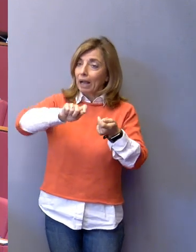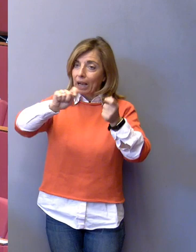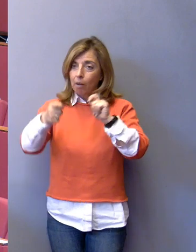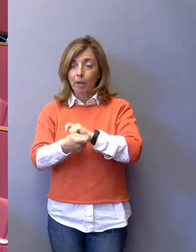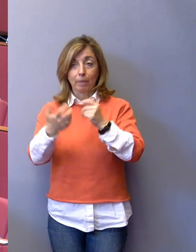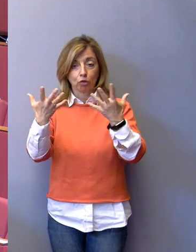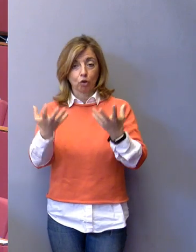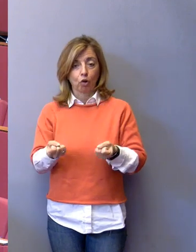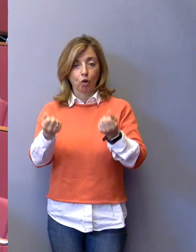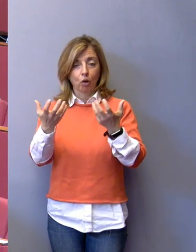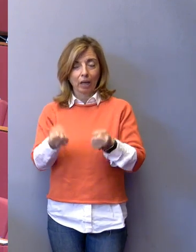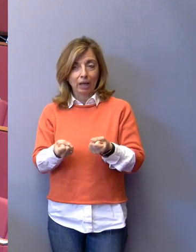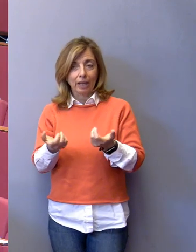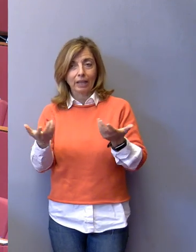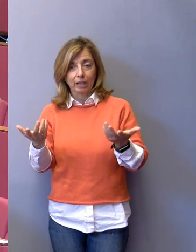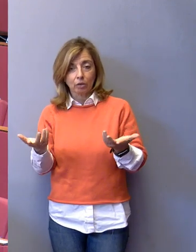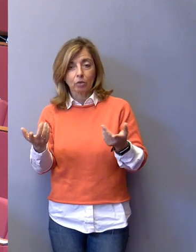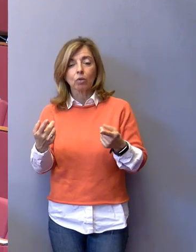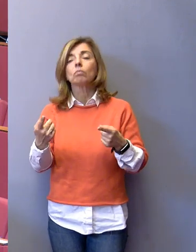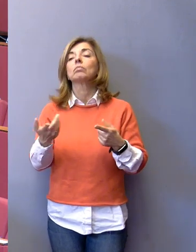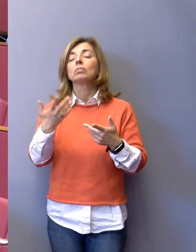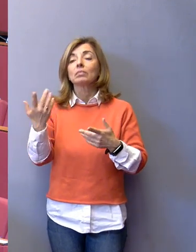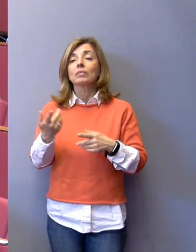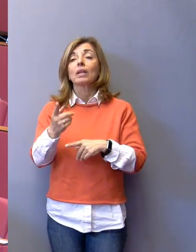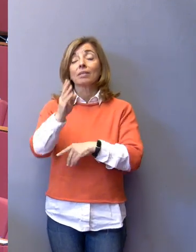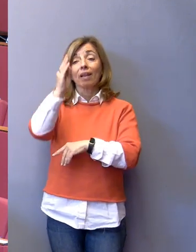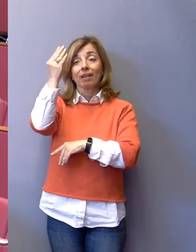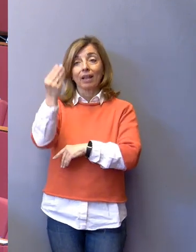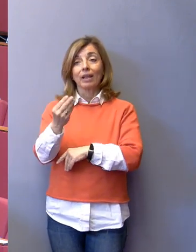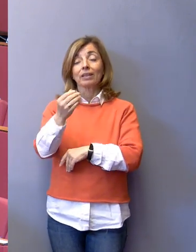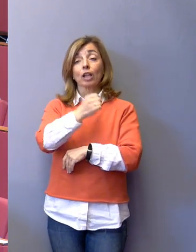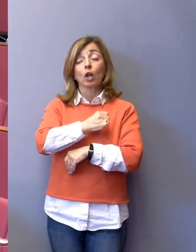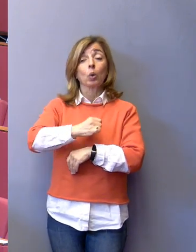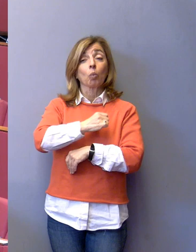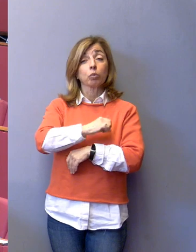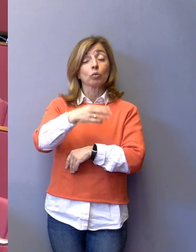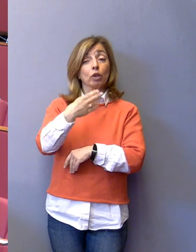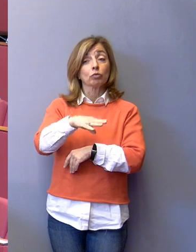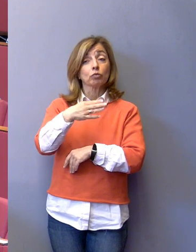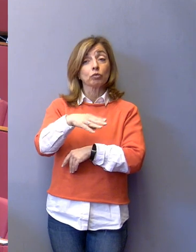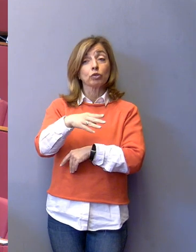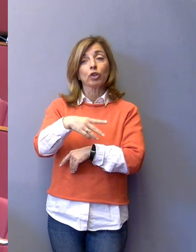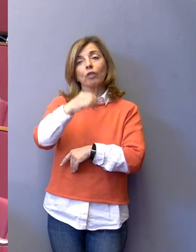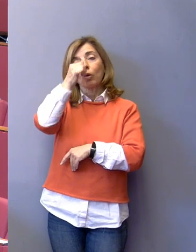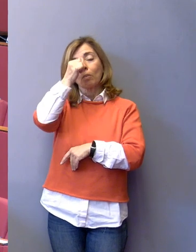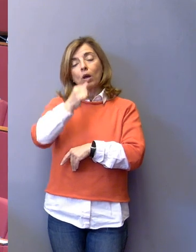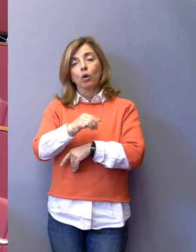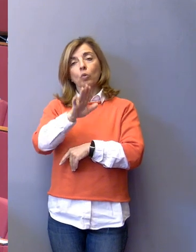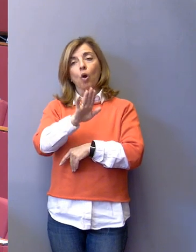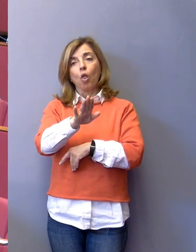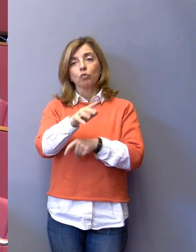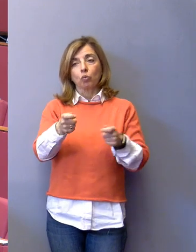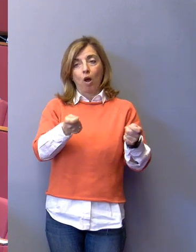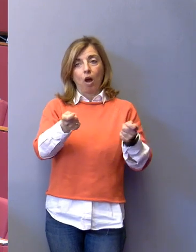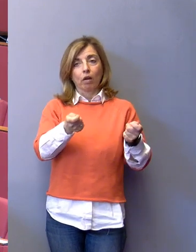rivolgere alle istituzioni comunali dove l'ente comune di Genova rinuncia al suo ruolo regolatore e fa